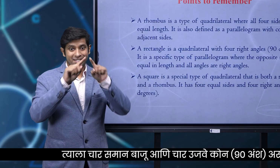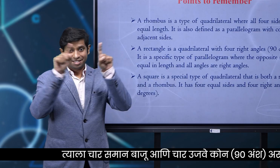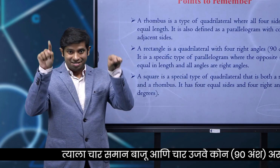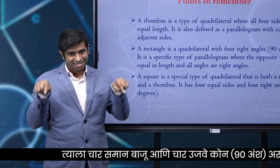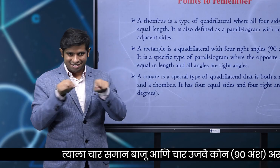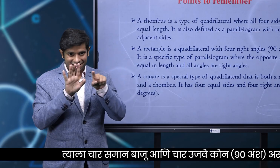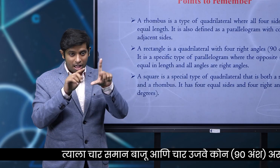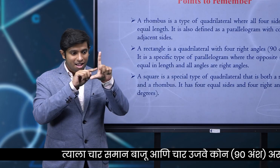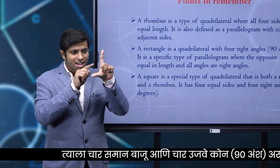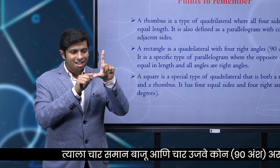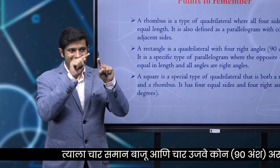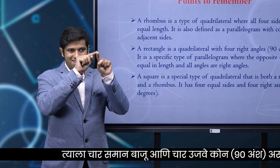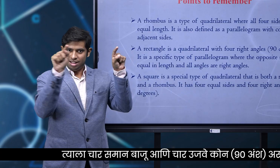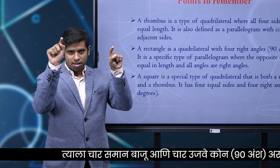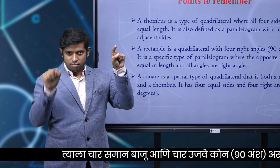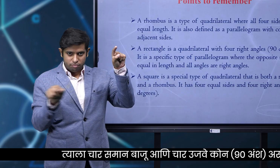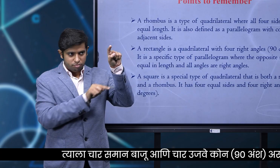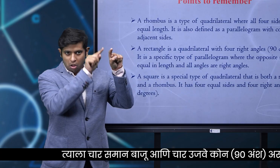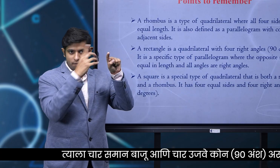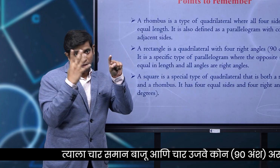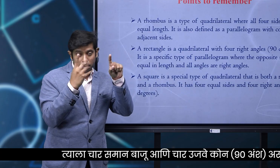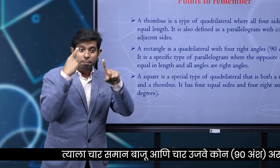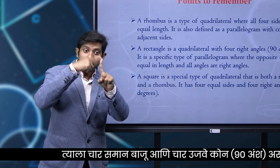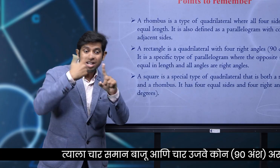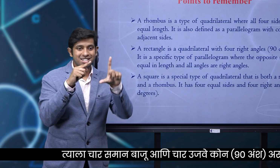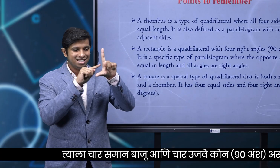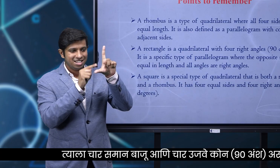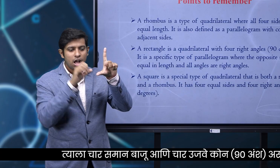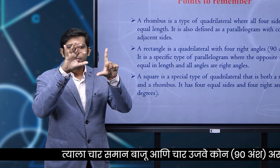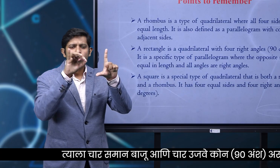त्याला 4 समान बाजू आणि 4 उजवे कोन 90 अंश